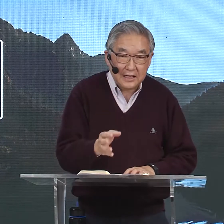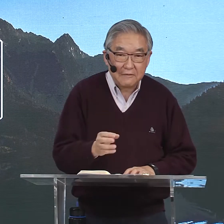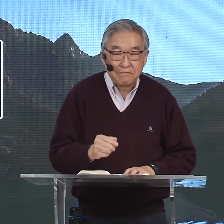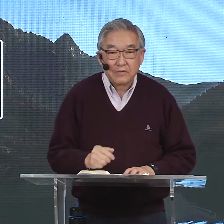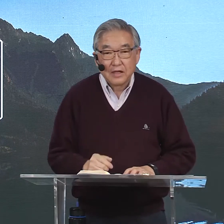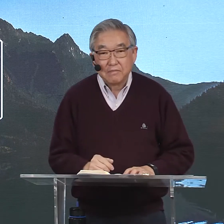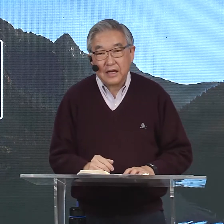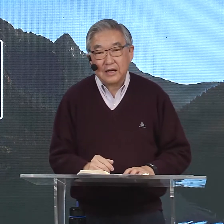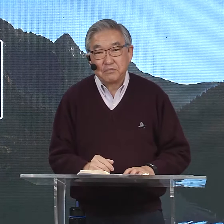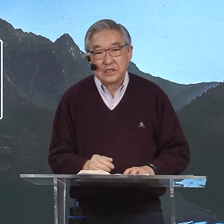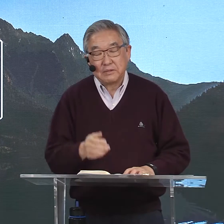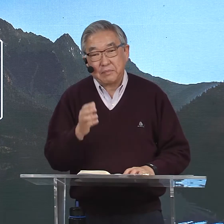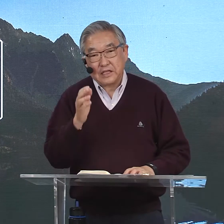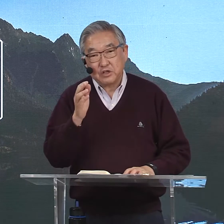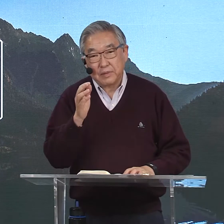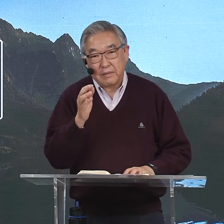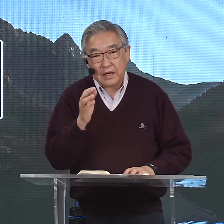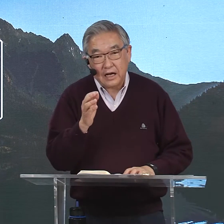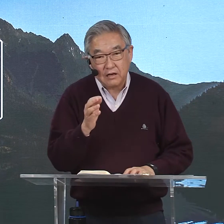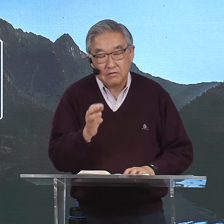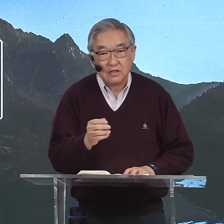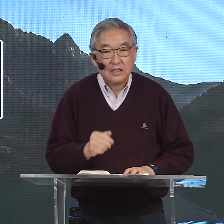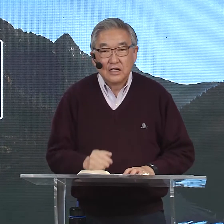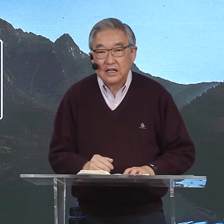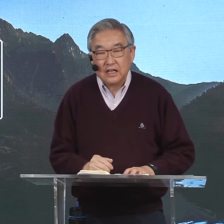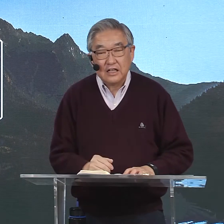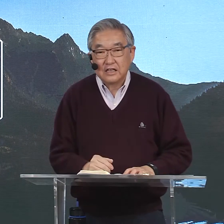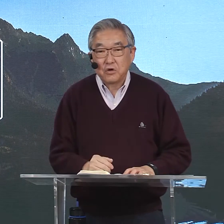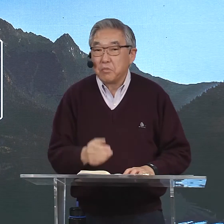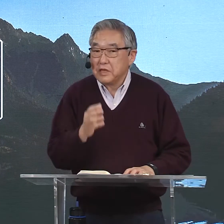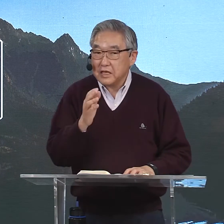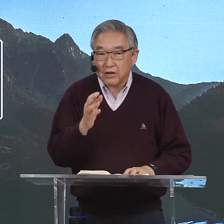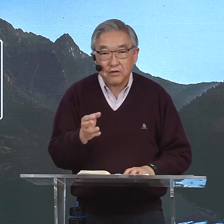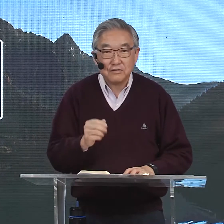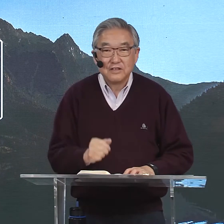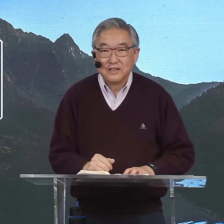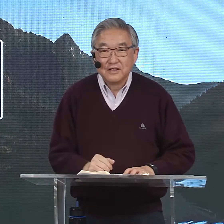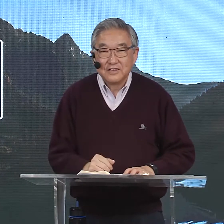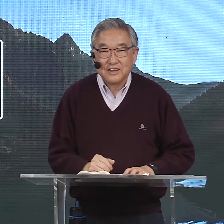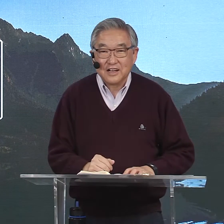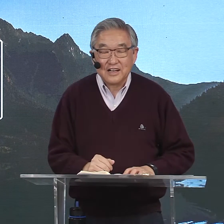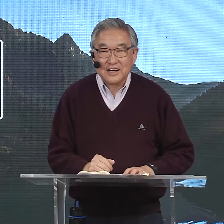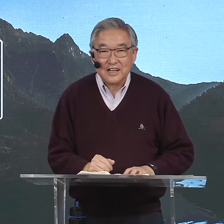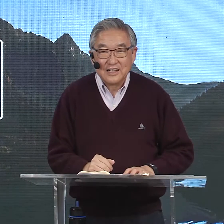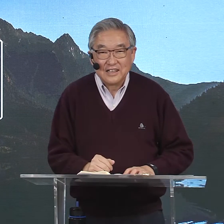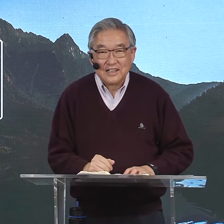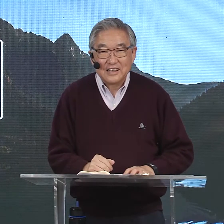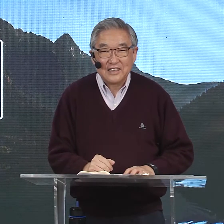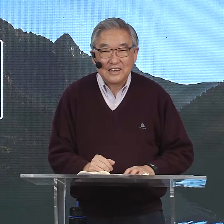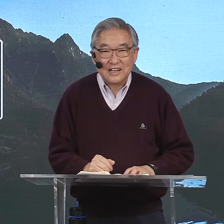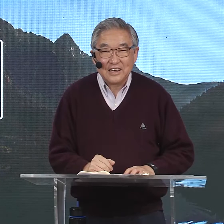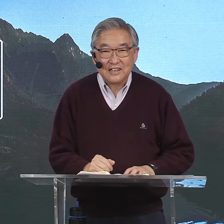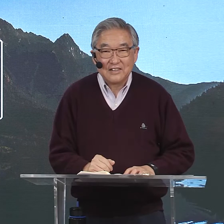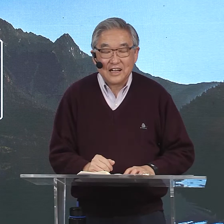deus aparecia para poder aparecer o para abraão ele comia com a